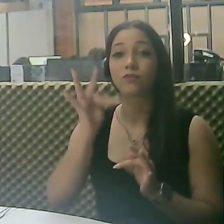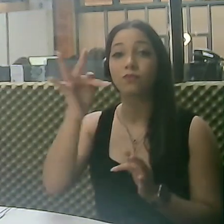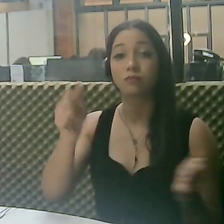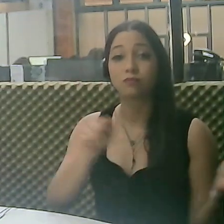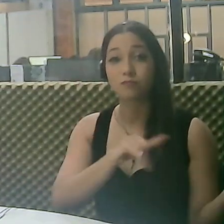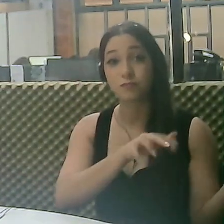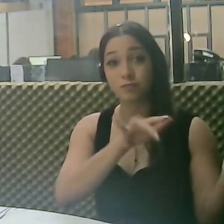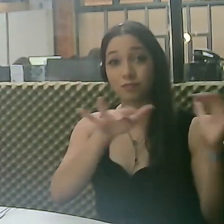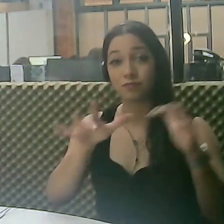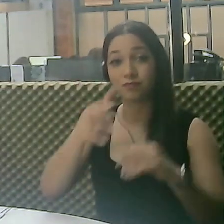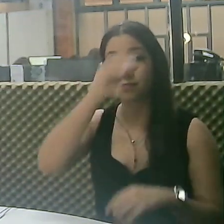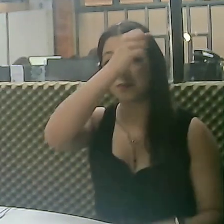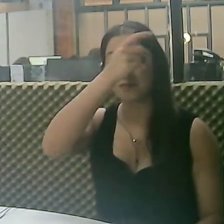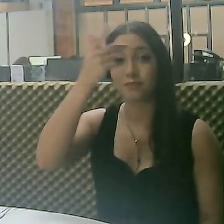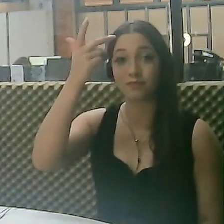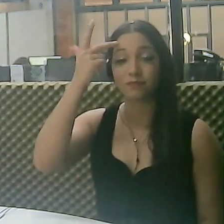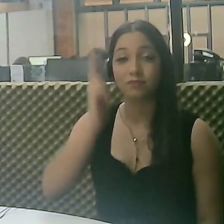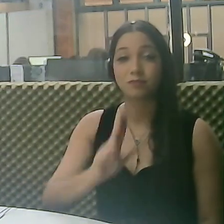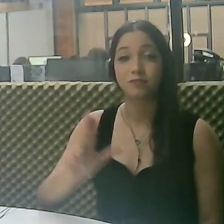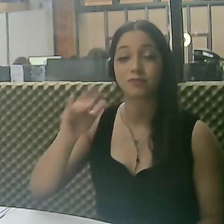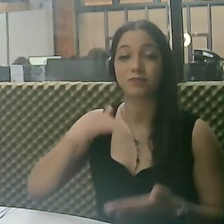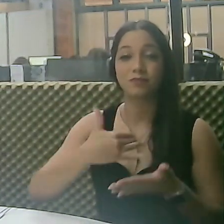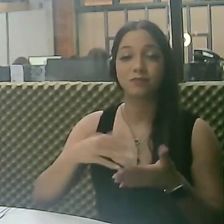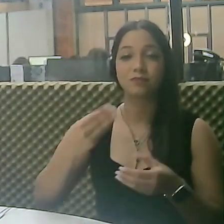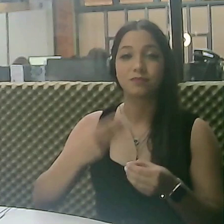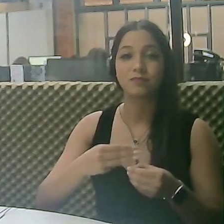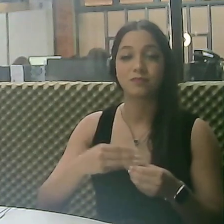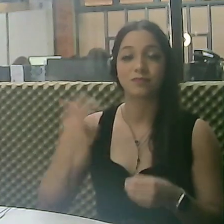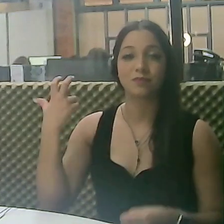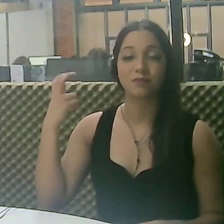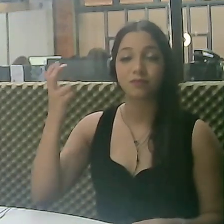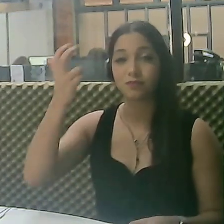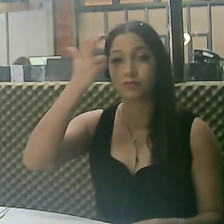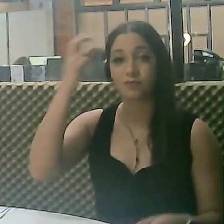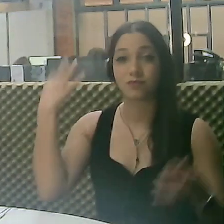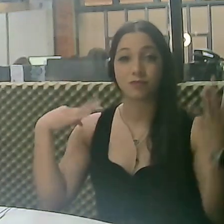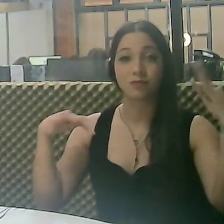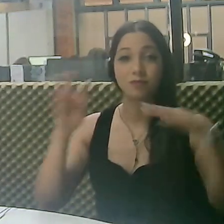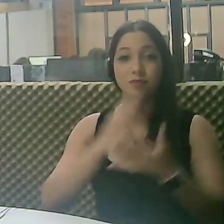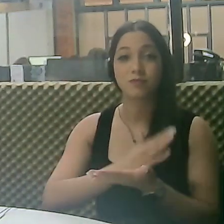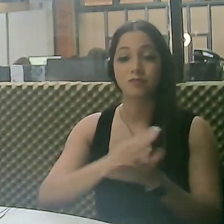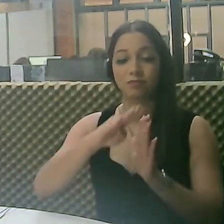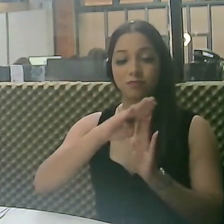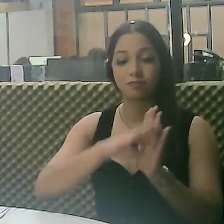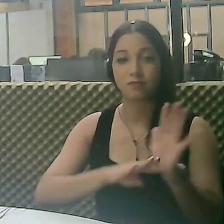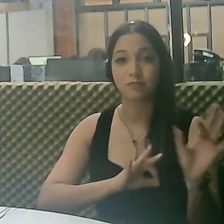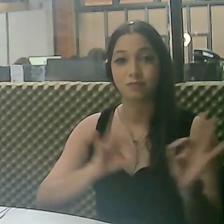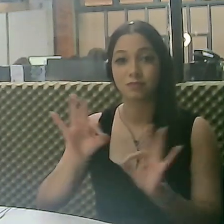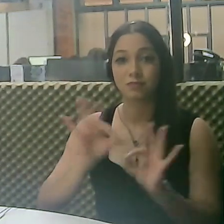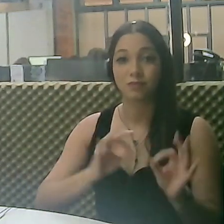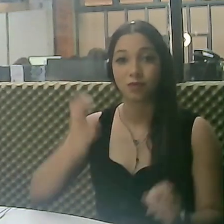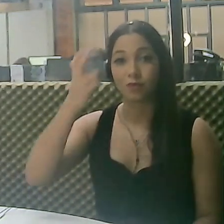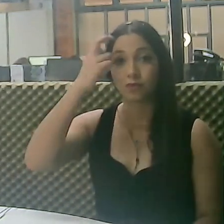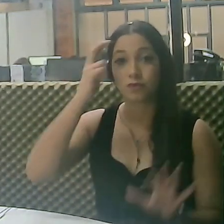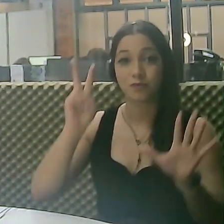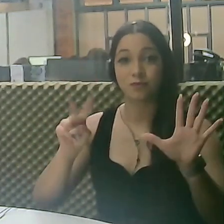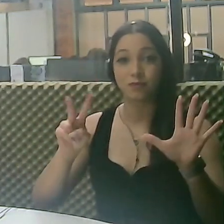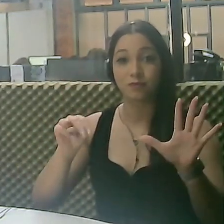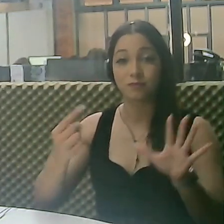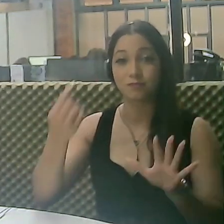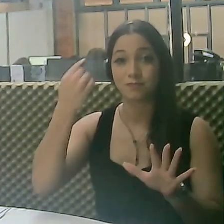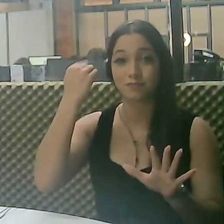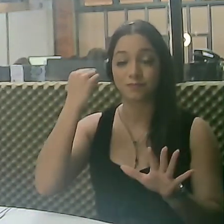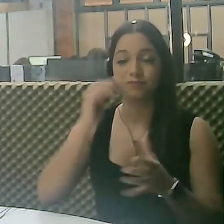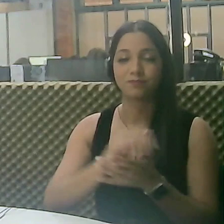a Prefeitura de Uberlândia, por meio da Secretaria Municipal de Cultura e Turismo, iniciou uma programação cultural no último fim de semana.